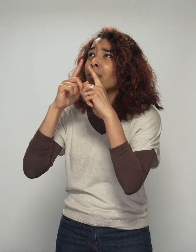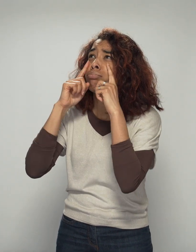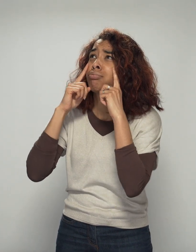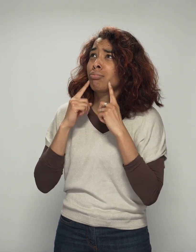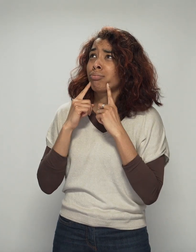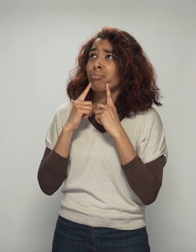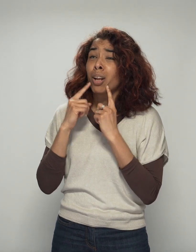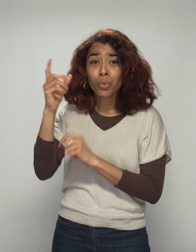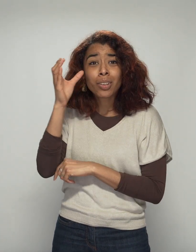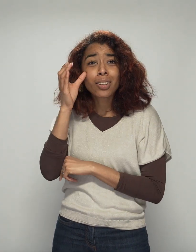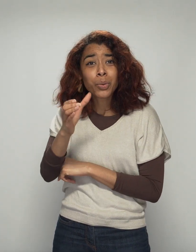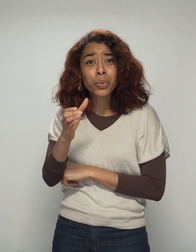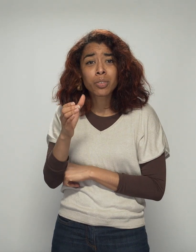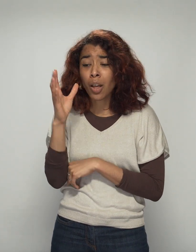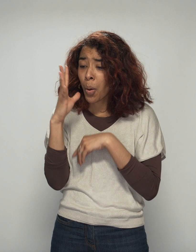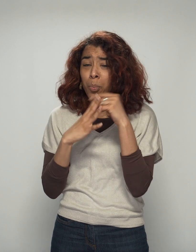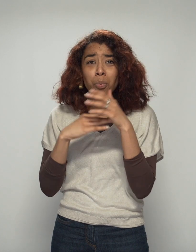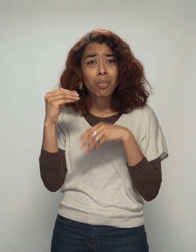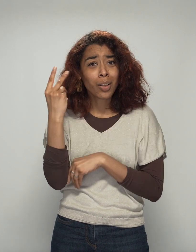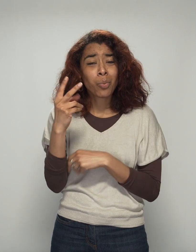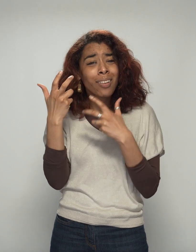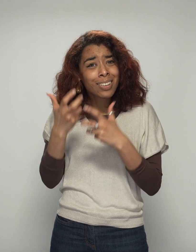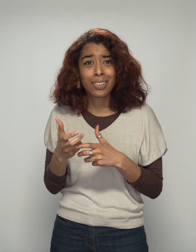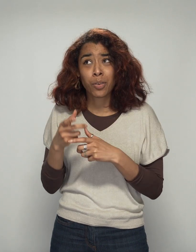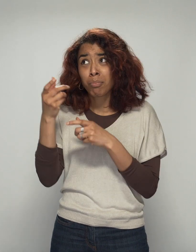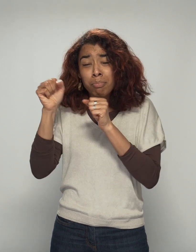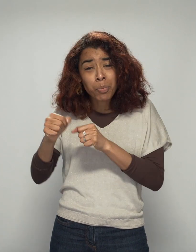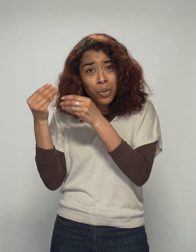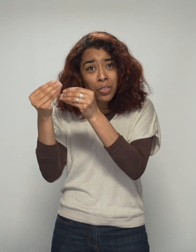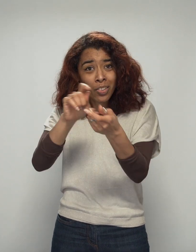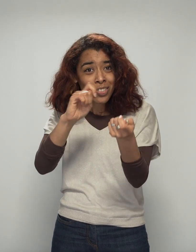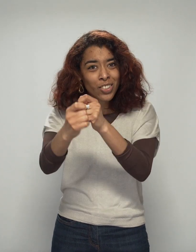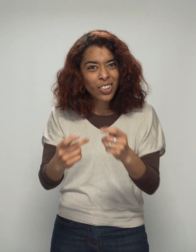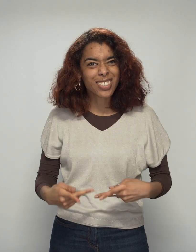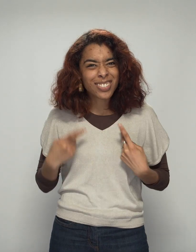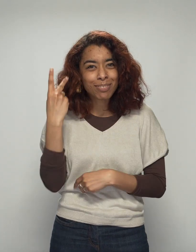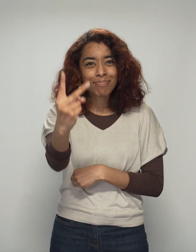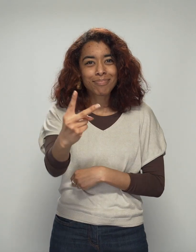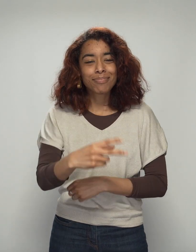Et ce qu'il veut, c'est ton bonheur en fait. Et je crois qu'il va vraiment changer ta vie.